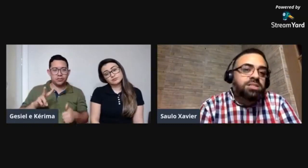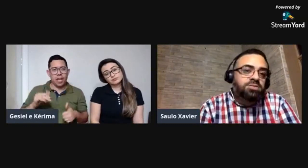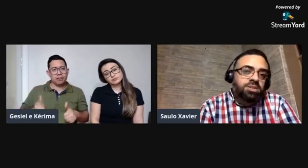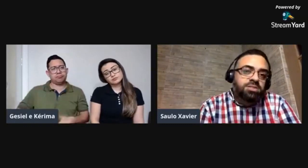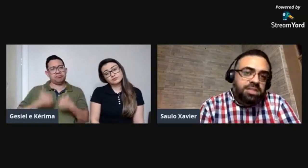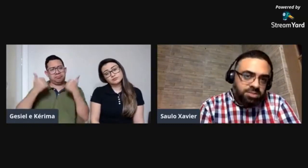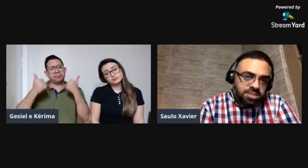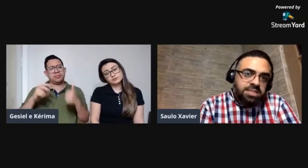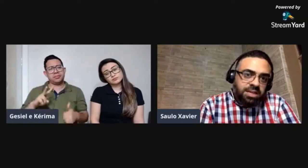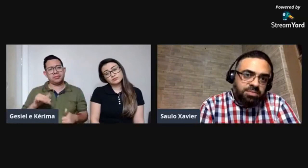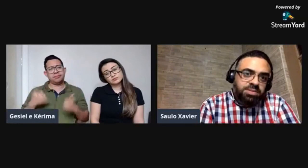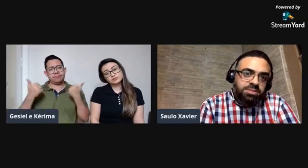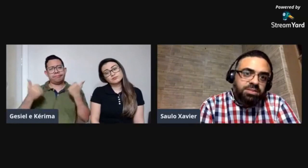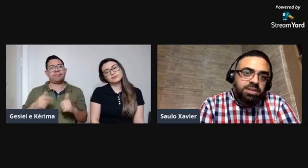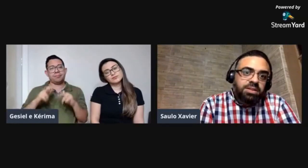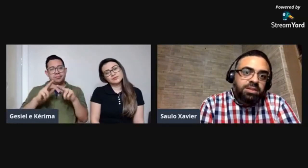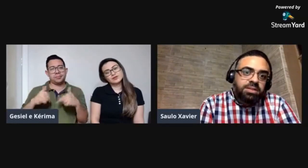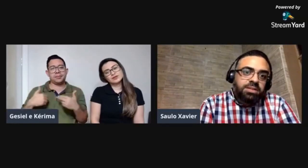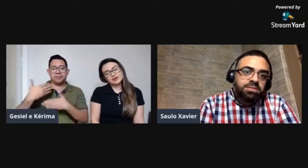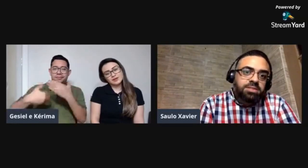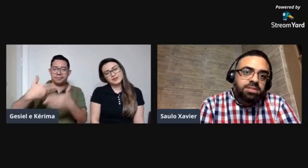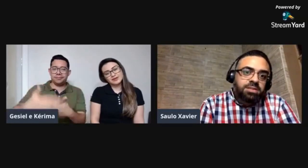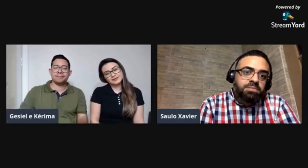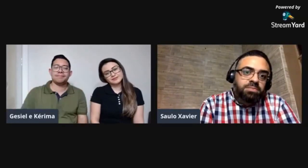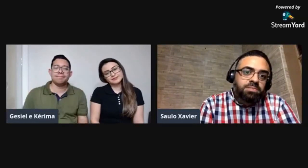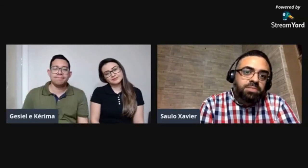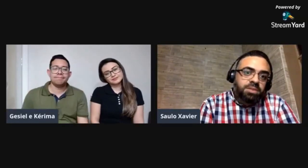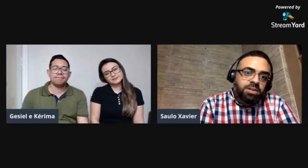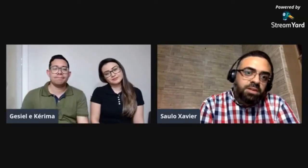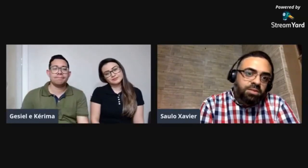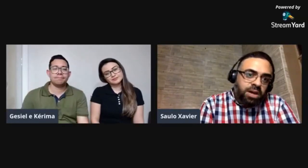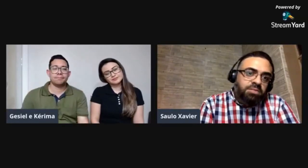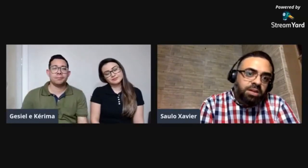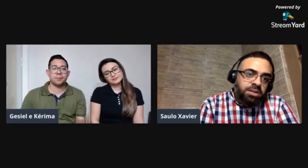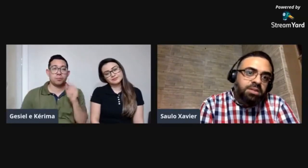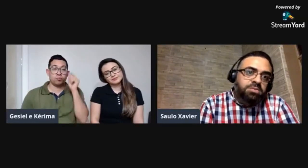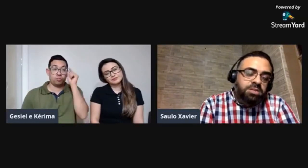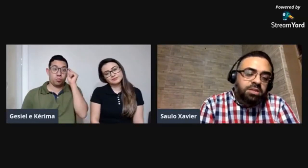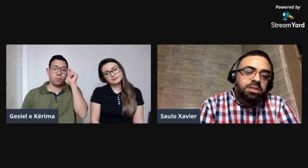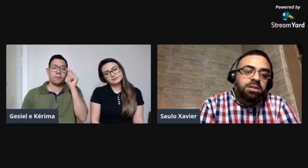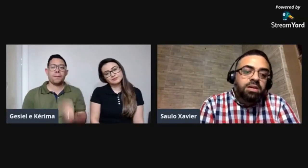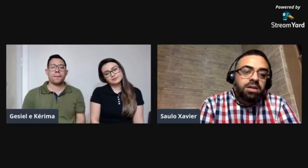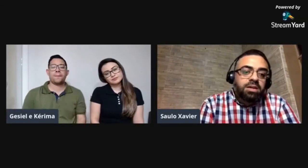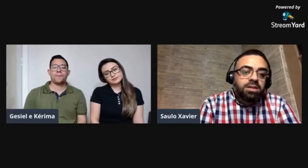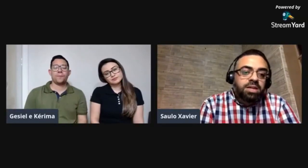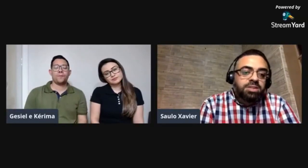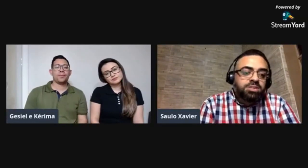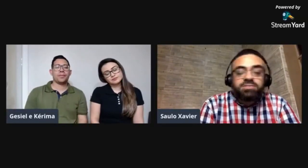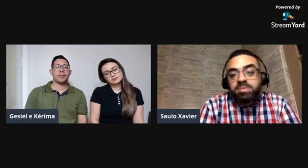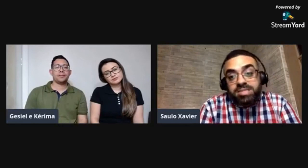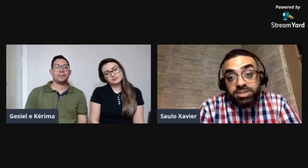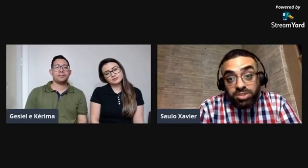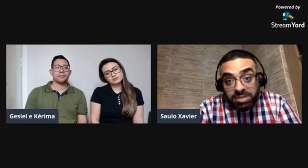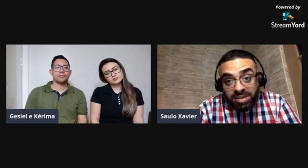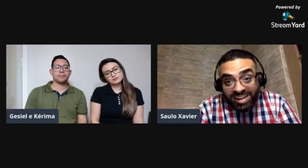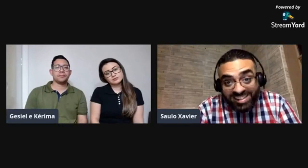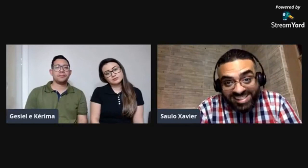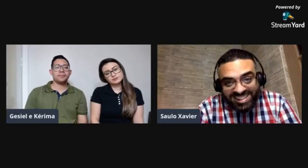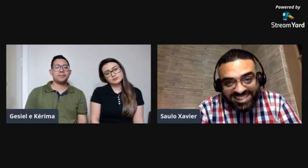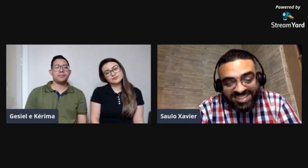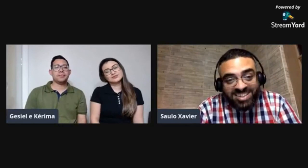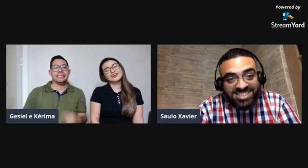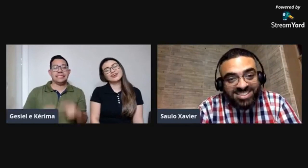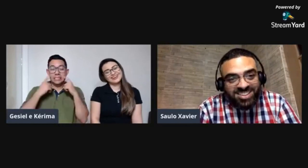fruto das nossas lágrimas. Então, assim, que eu quero crer em Deus que a gente não vai precisar chorar